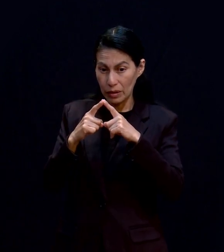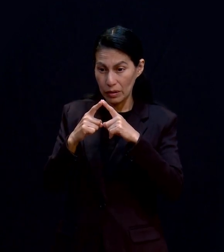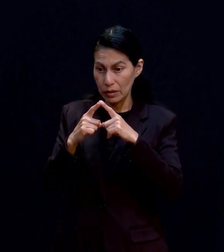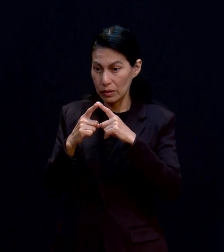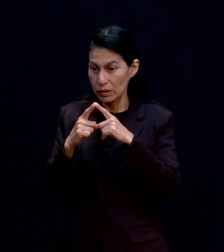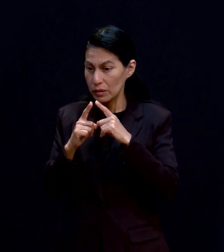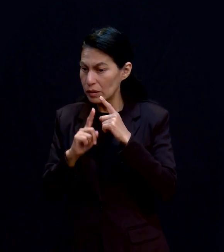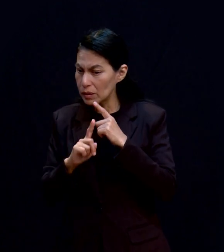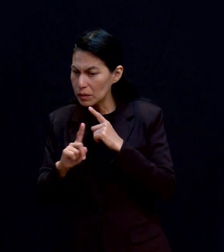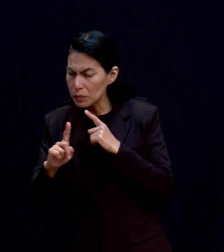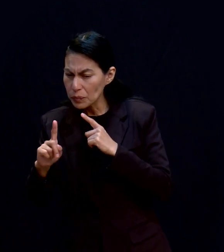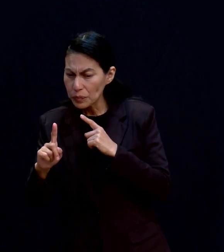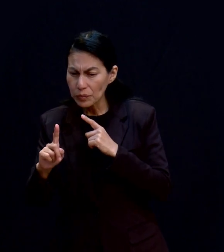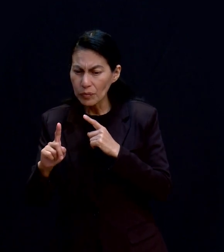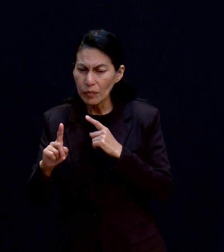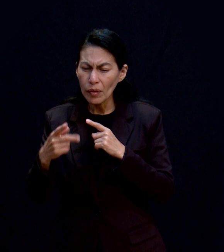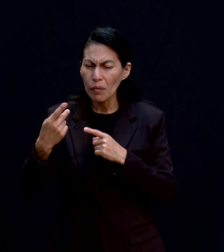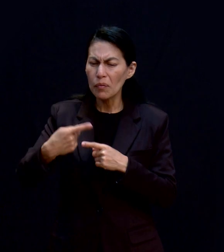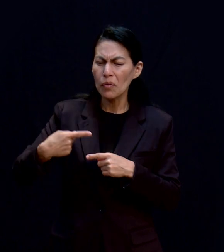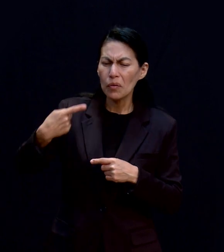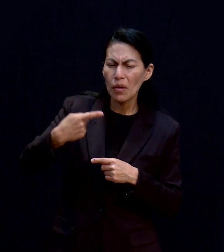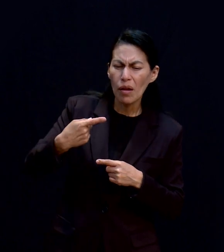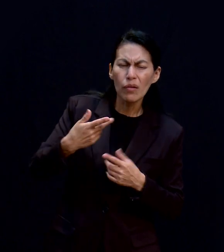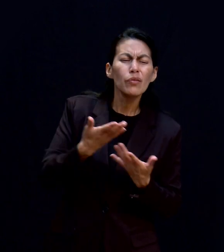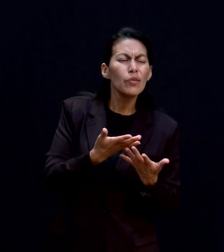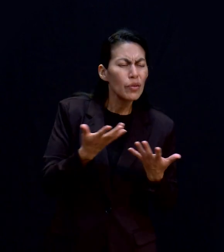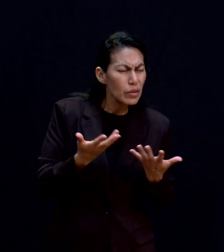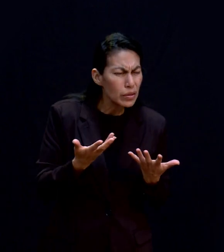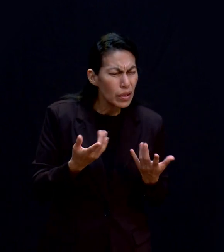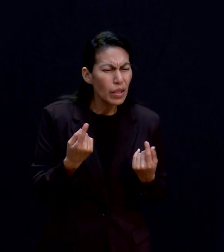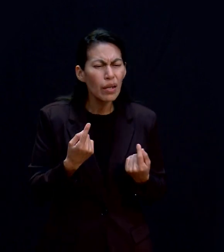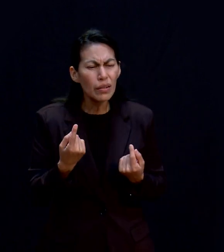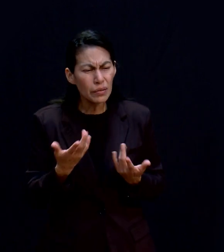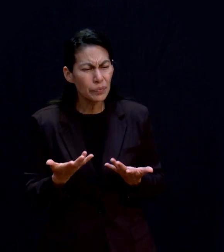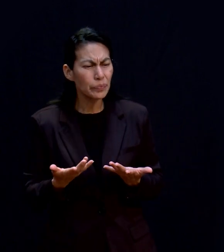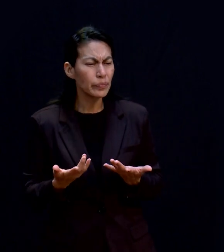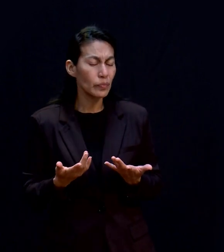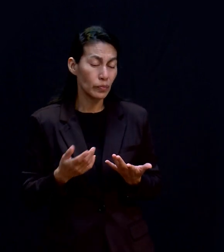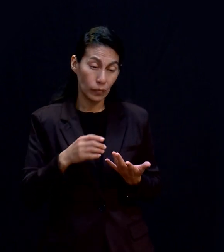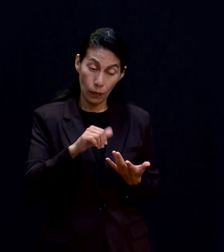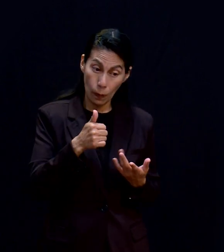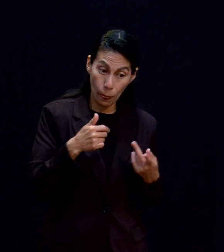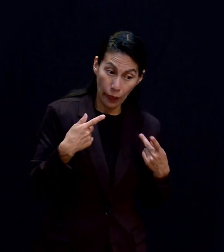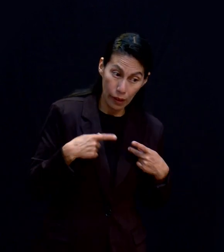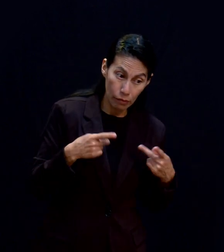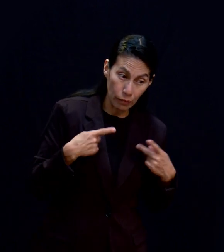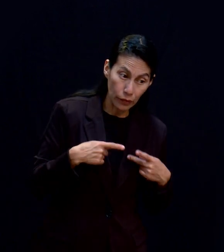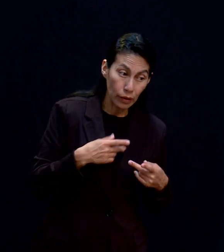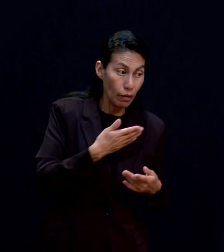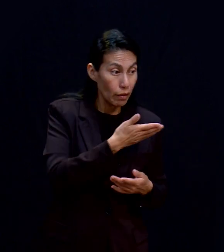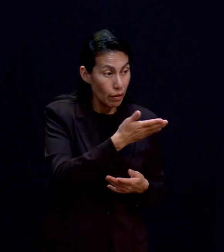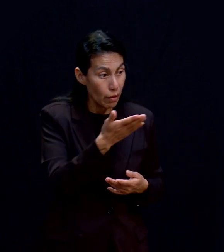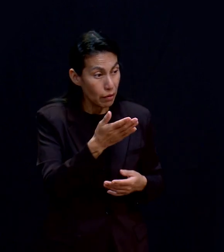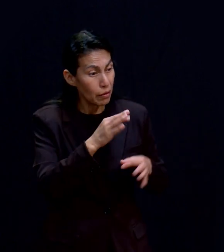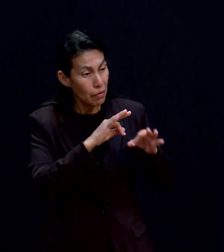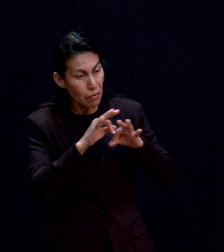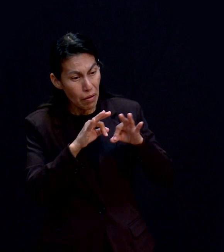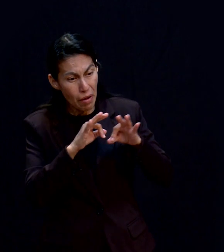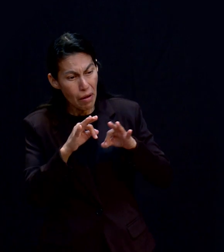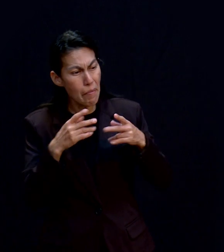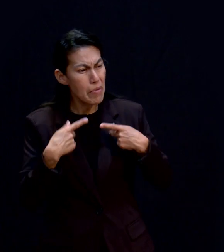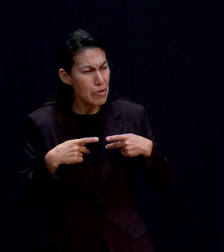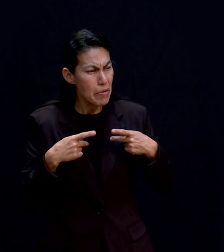estábamos platicando y me decían bueno hijo y qué piensas hacer de tu vida porque pues mira otros ya están en esta